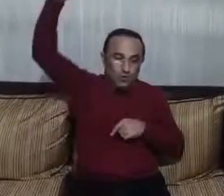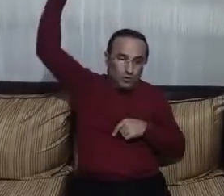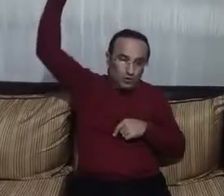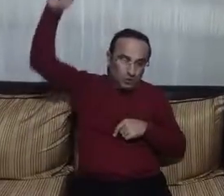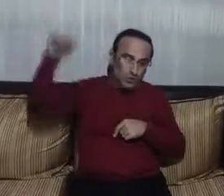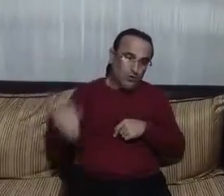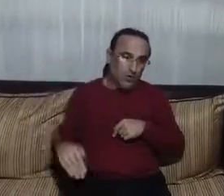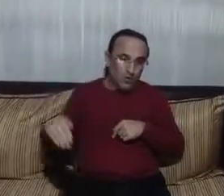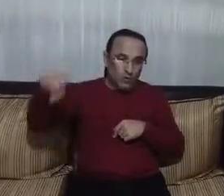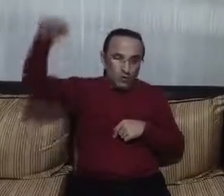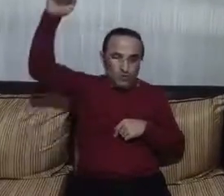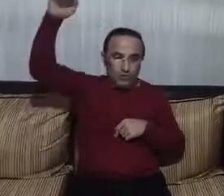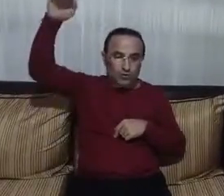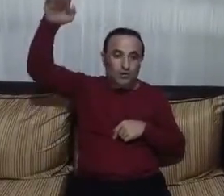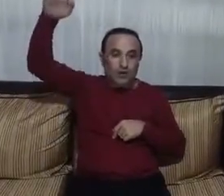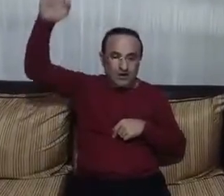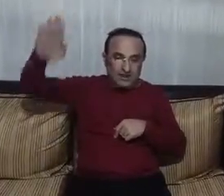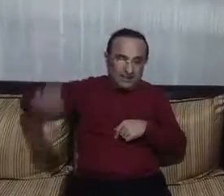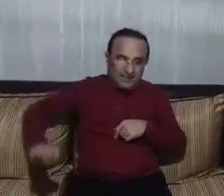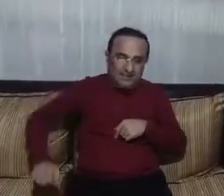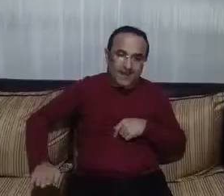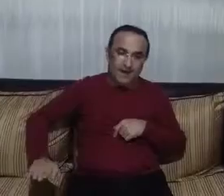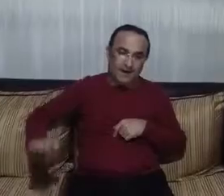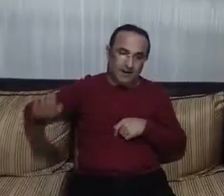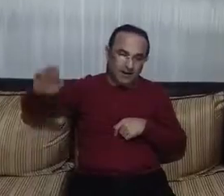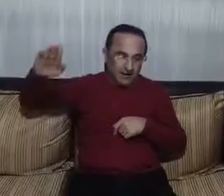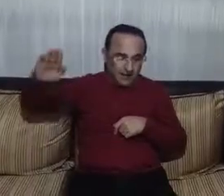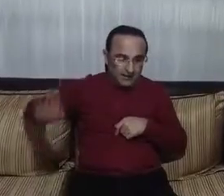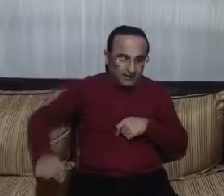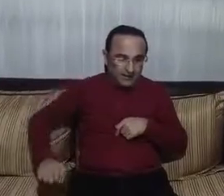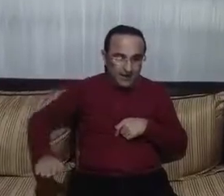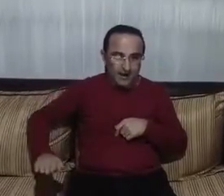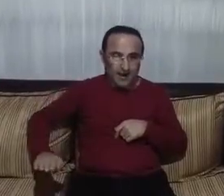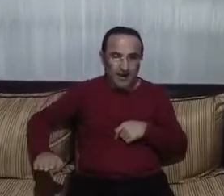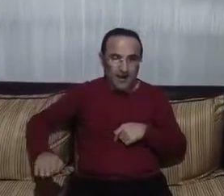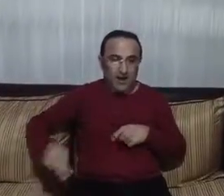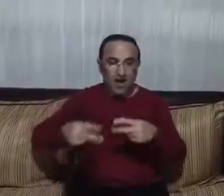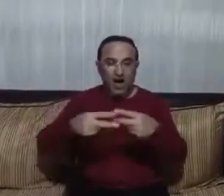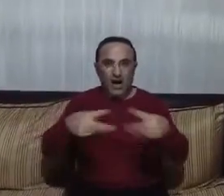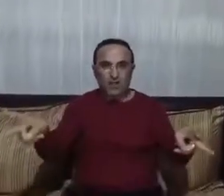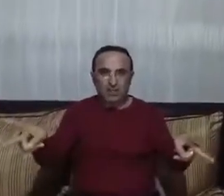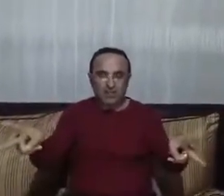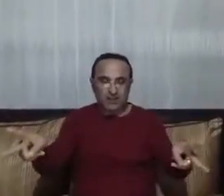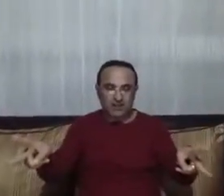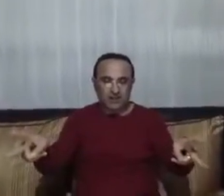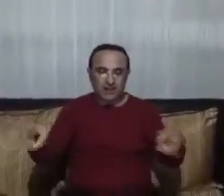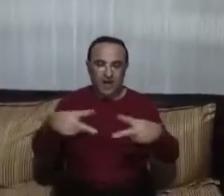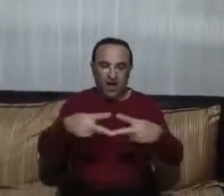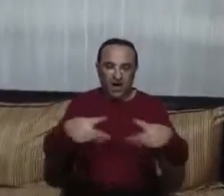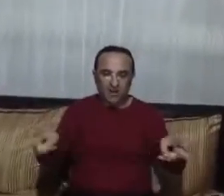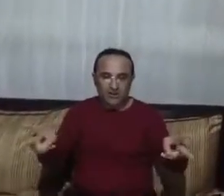Uzun, uzun. Kısa, kısa. Açık,